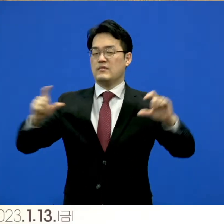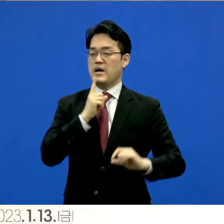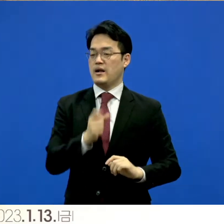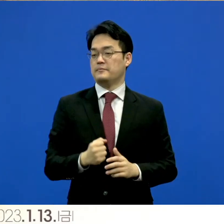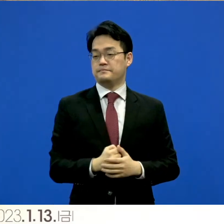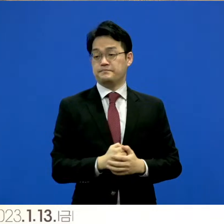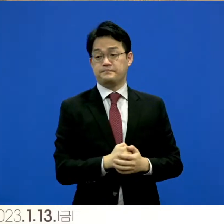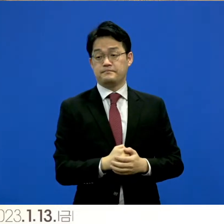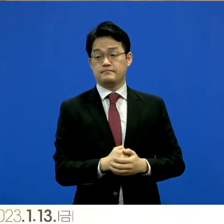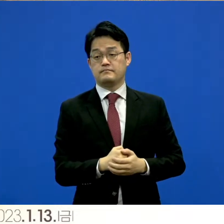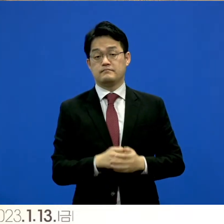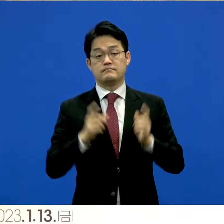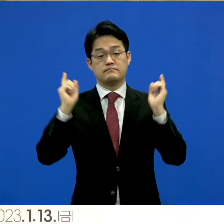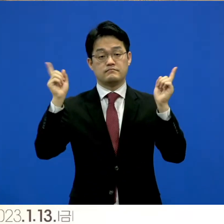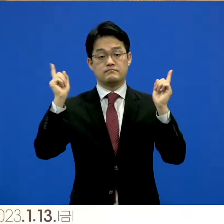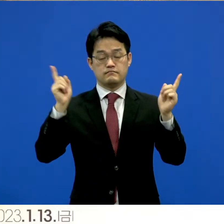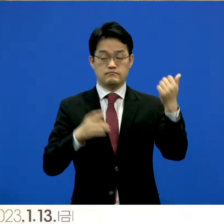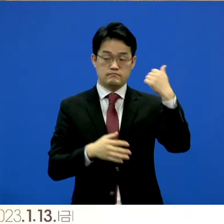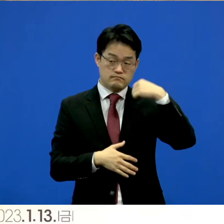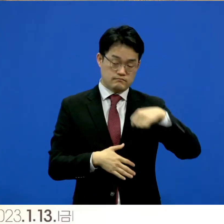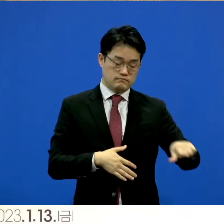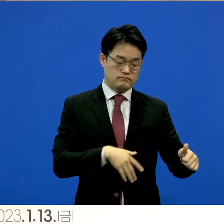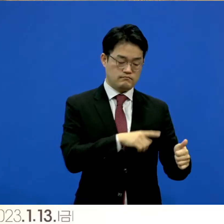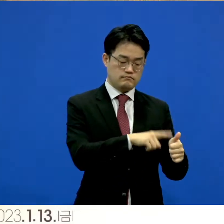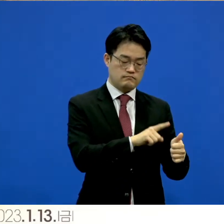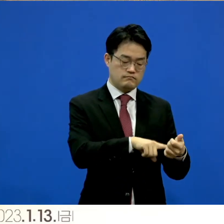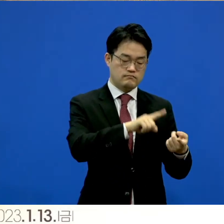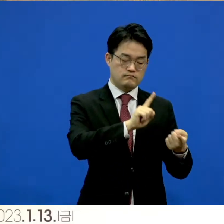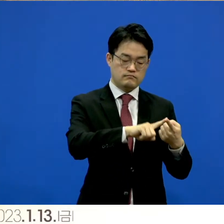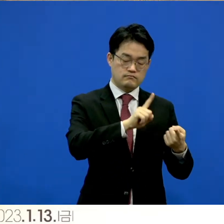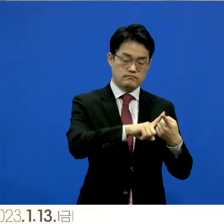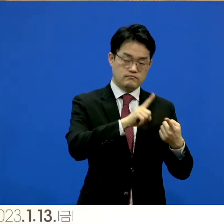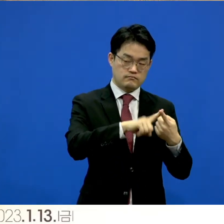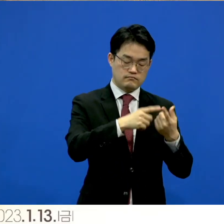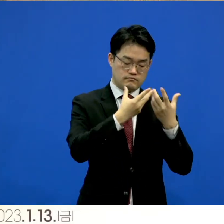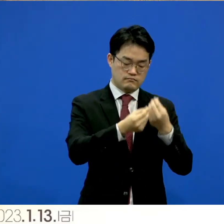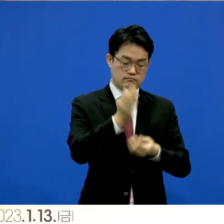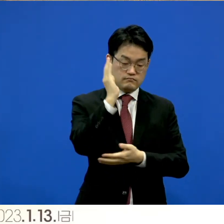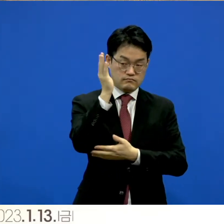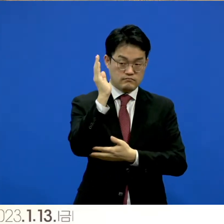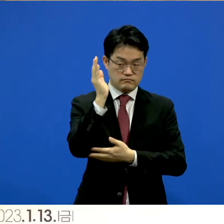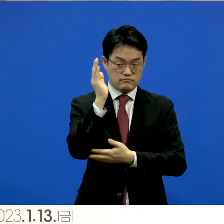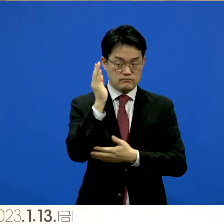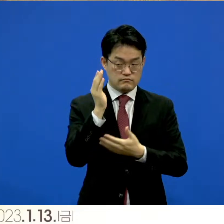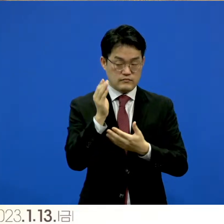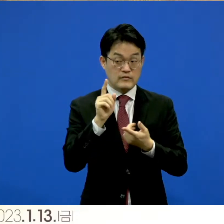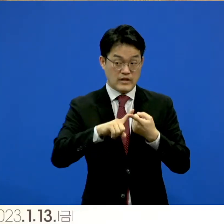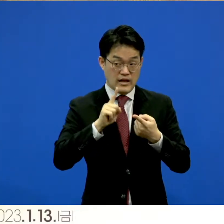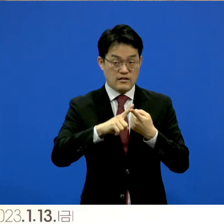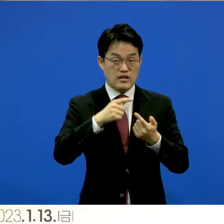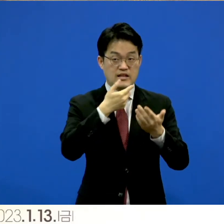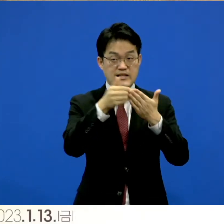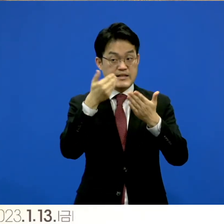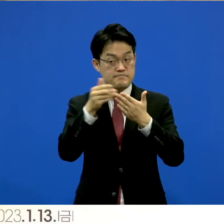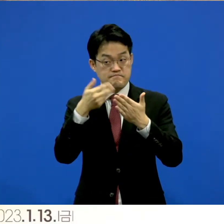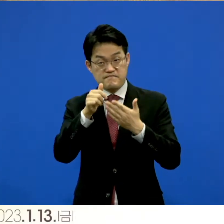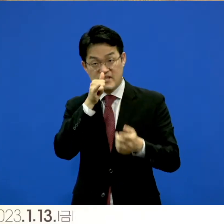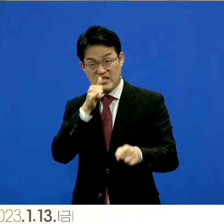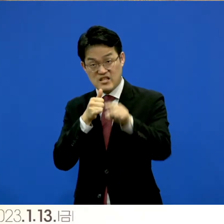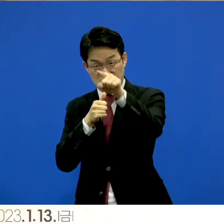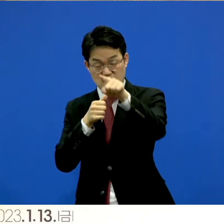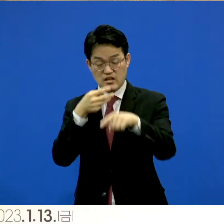자, 이 탕자의 비유에 관한 그림이 많이 있는데 그 가운데서 대표적인 게 렘브란트의 탕자의 귀환이 유명하다고